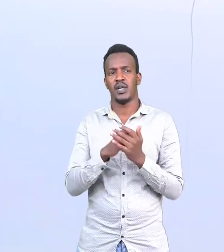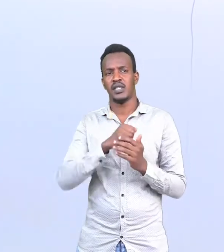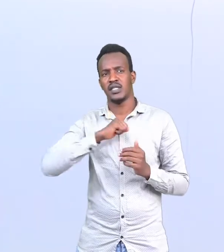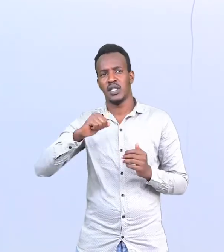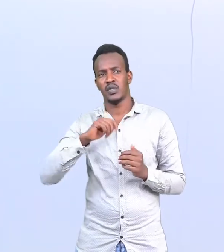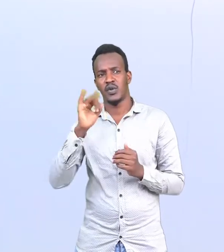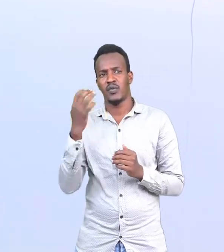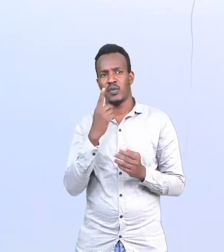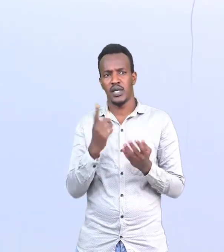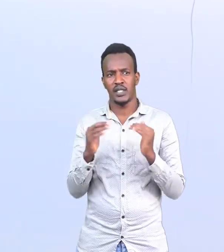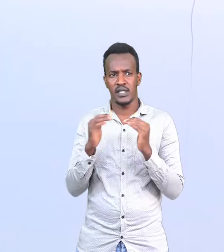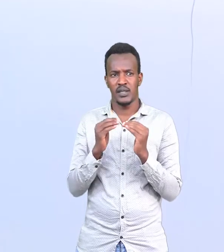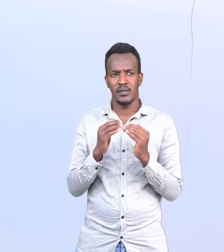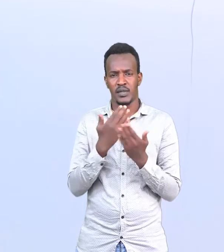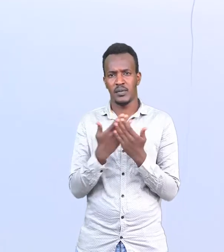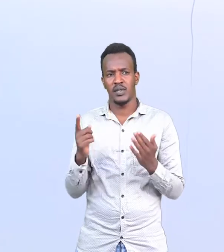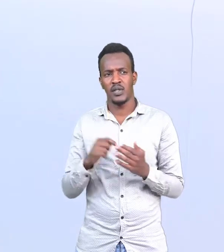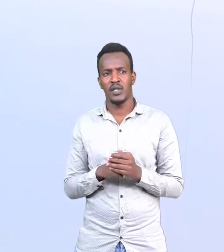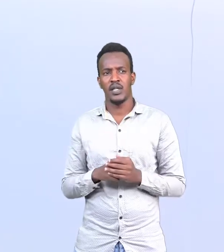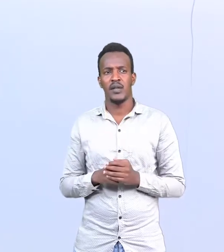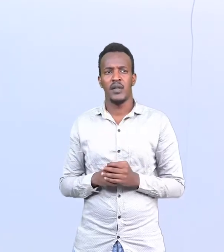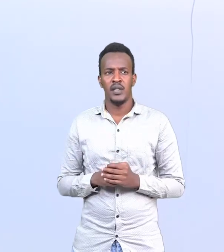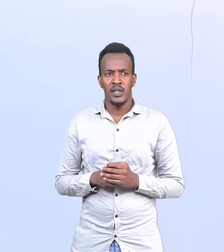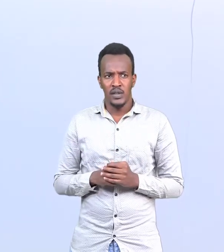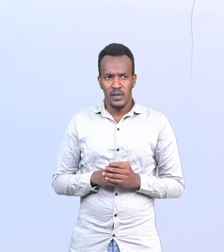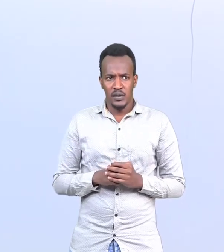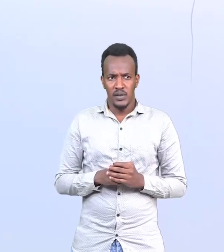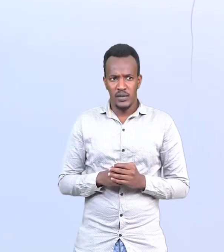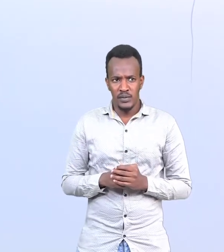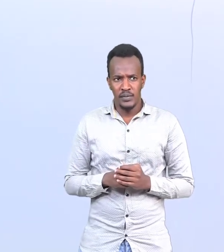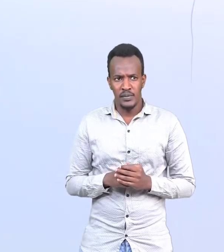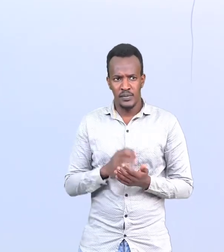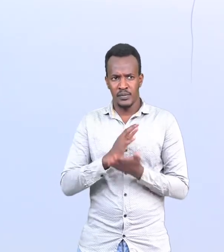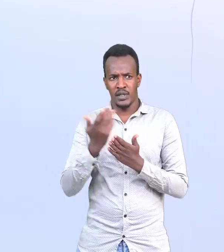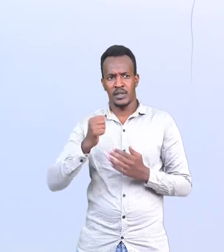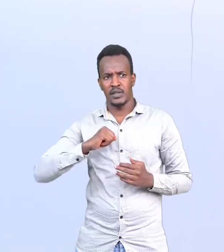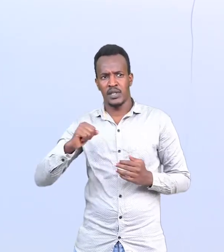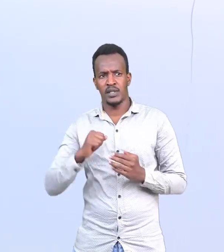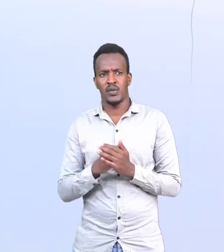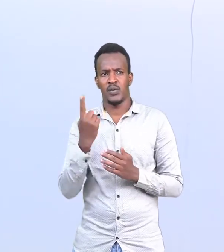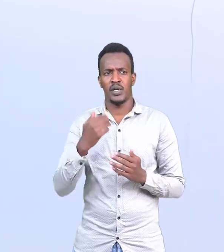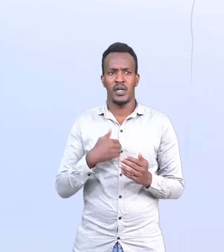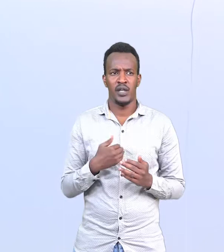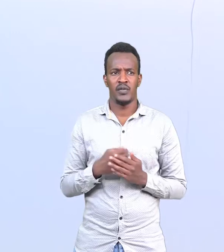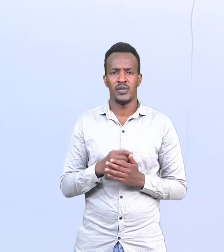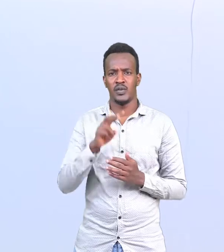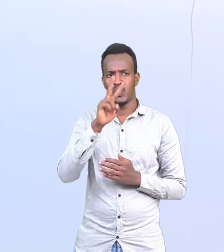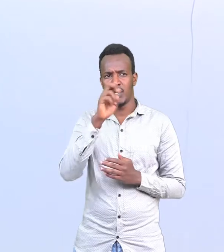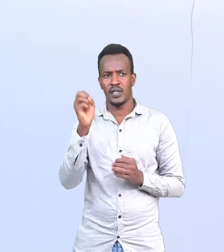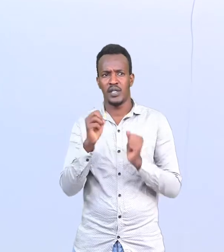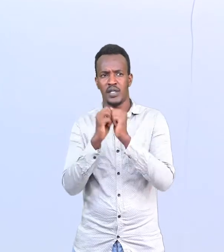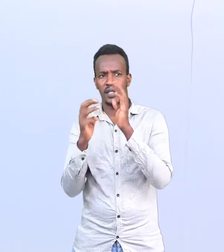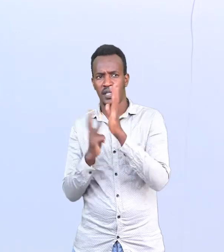bidixda isleegaysay wixii maqan ama markaa xarafkii maqan halkaa ka soo saar waa qaybtana bidixda waxay noo taala 218 midigtana waxay